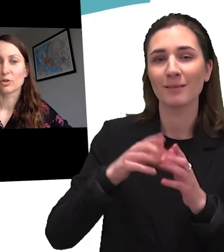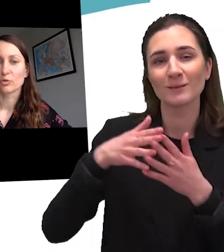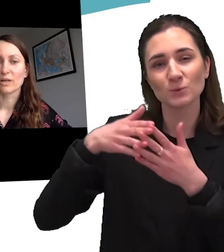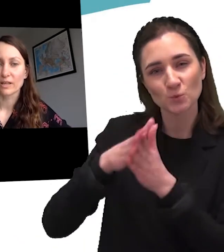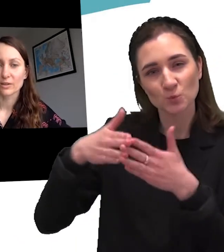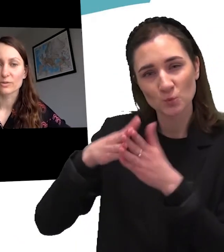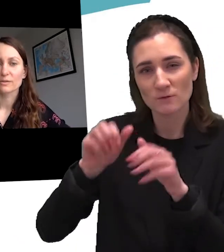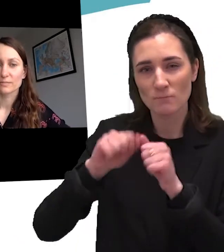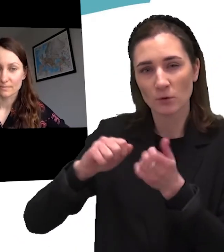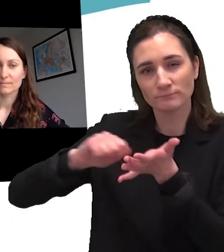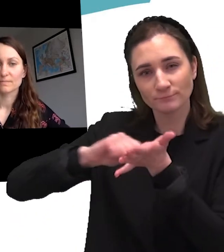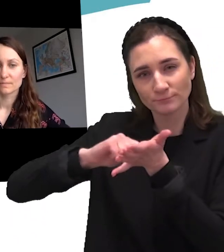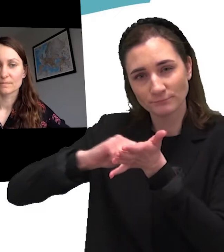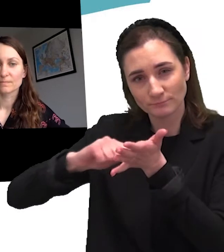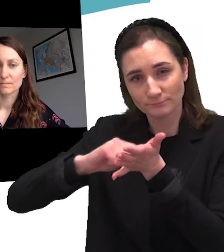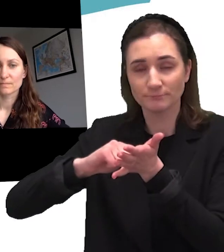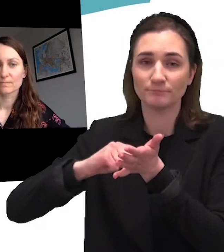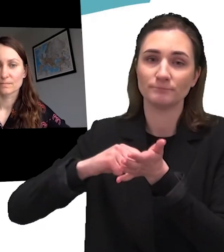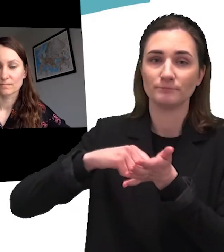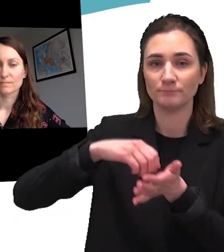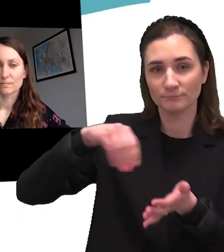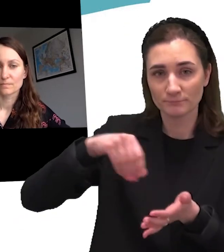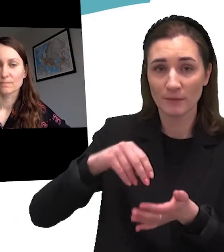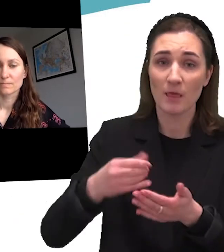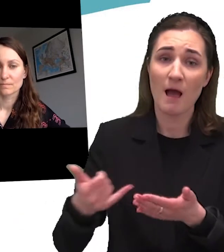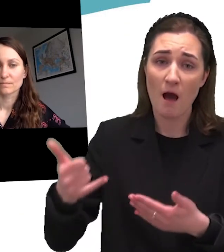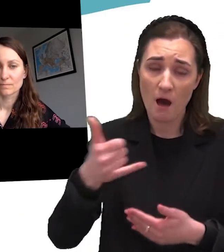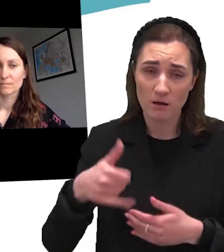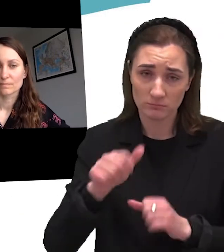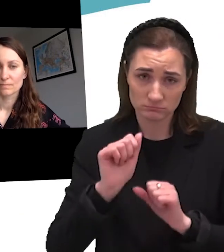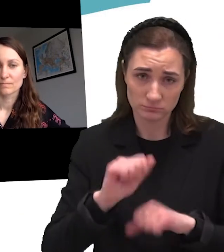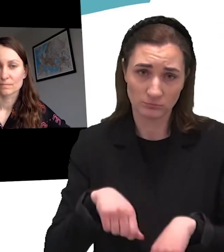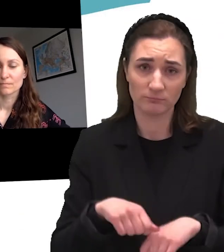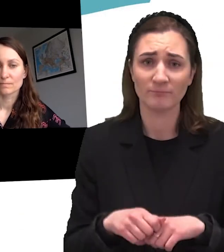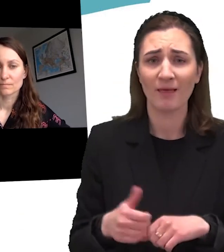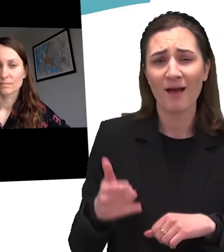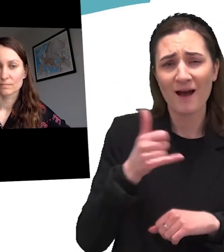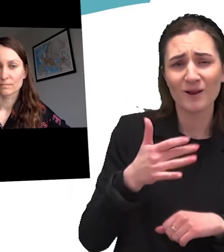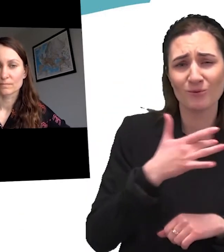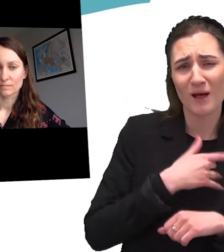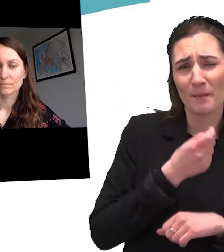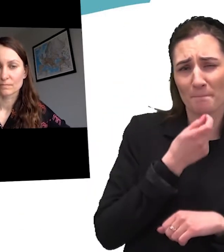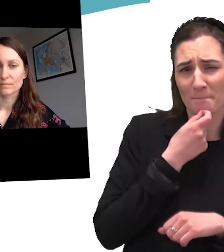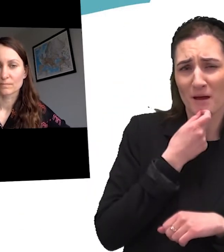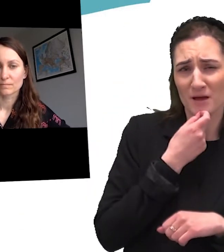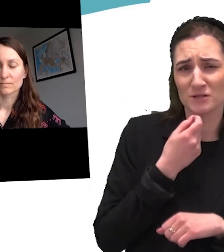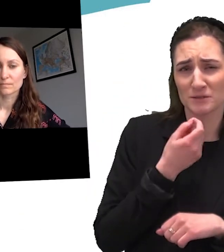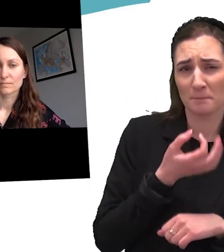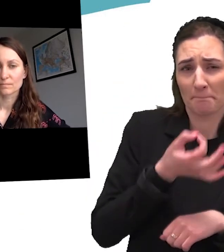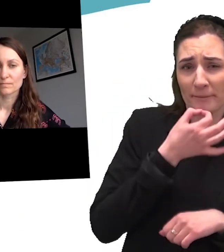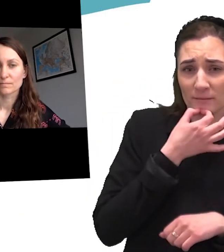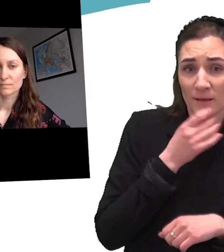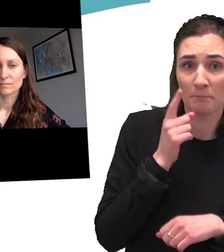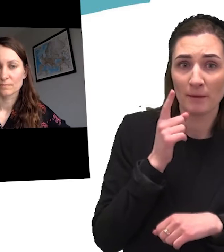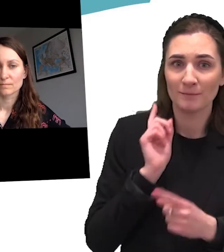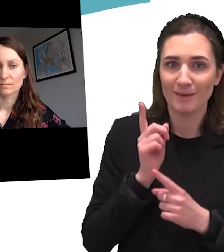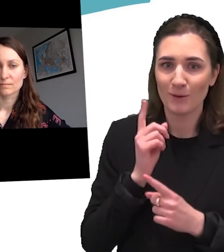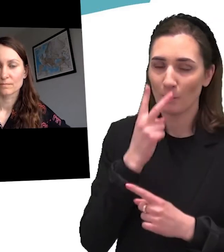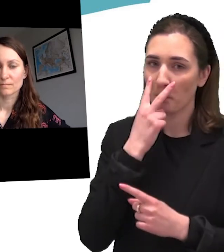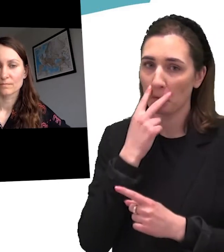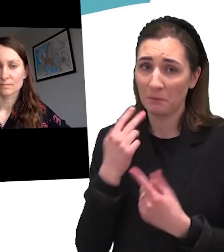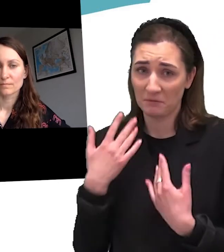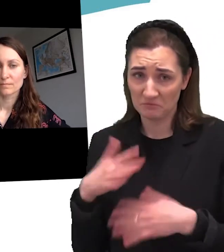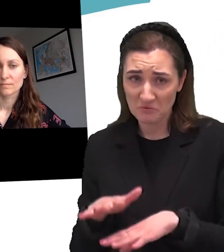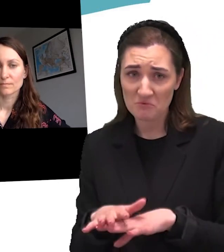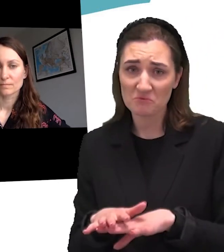šaukštelį alyvuogių aliejaus. Arba sūrę tarkuoti tos tie patys riebalai, arba aliejaus kokio užpilti. Aliejaus gal mažiau vaikai mėgsta,